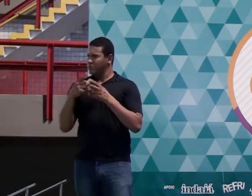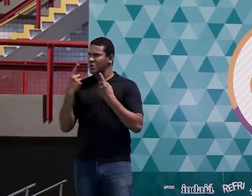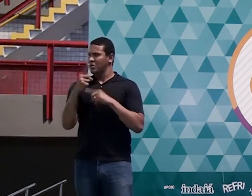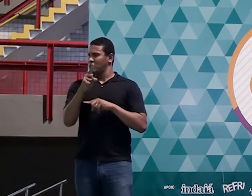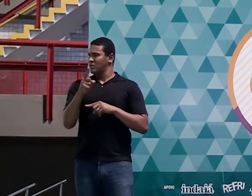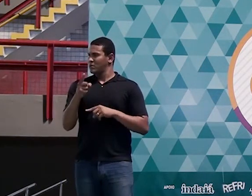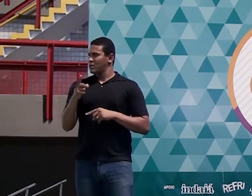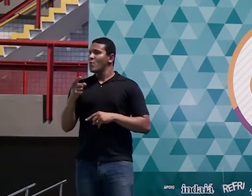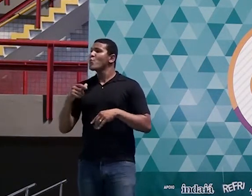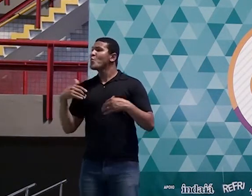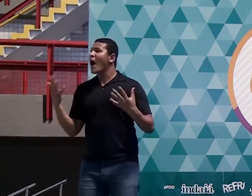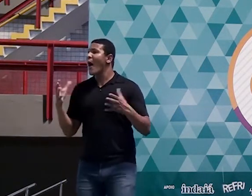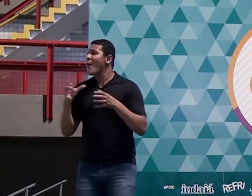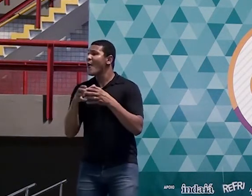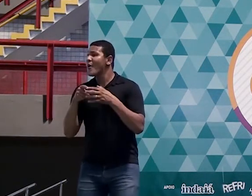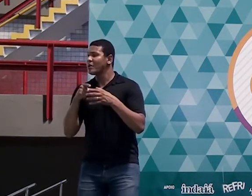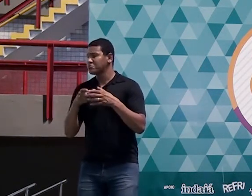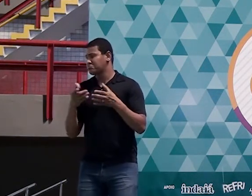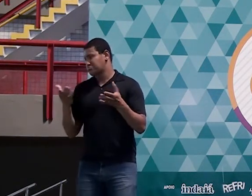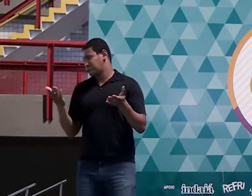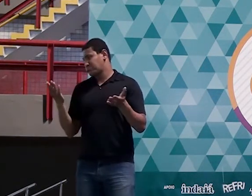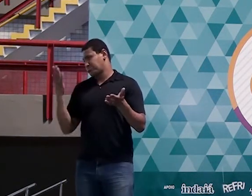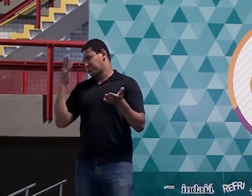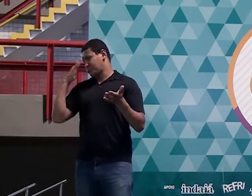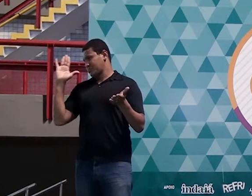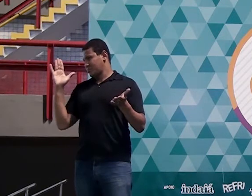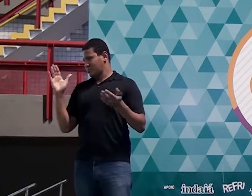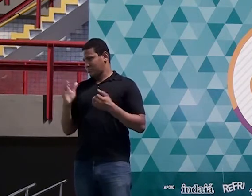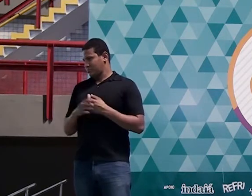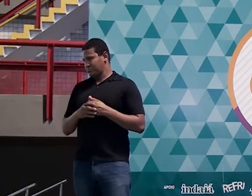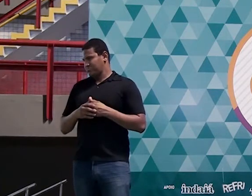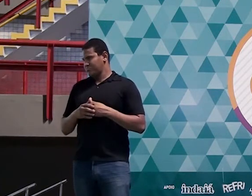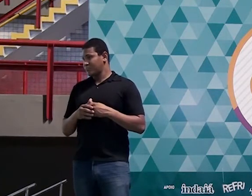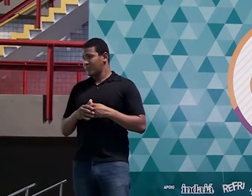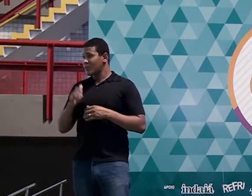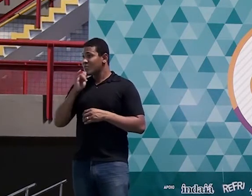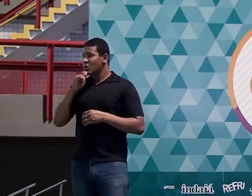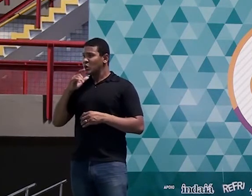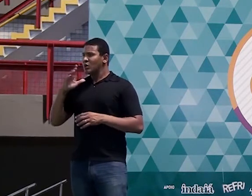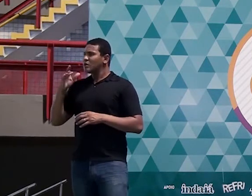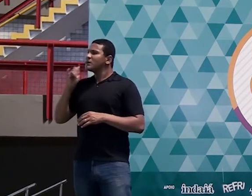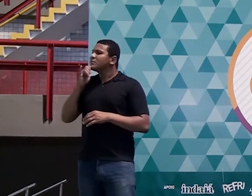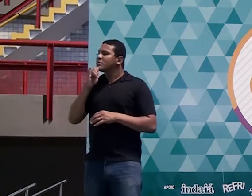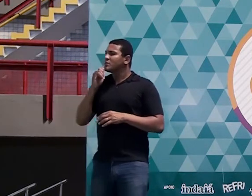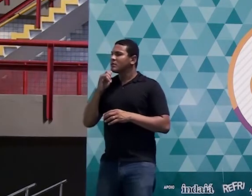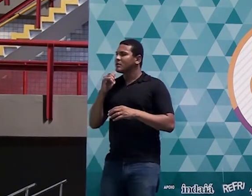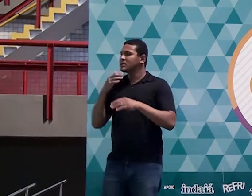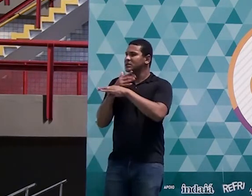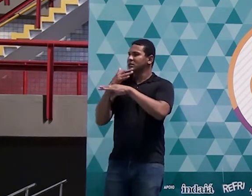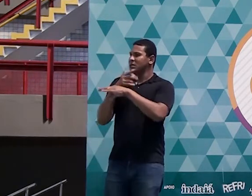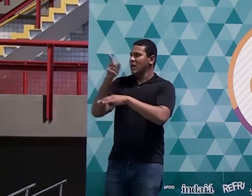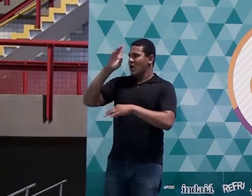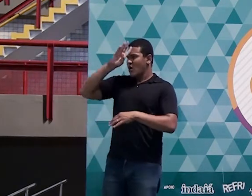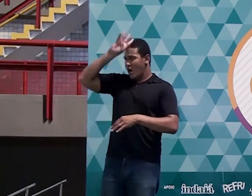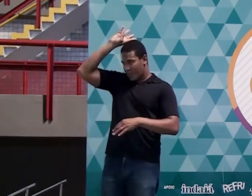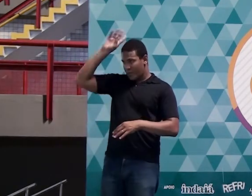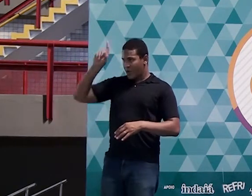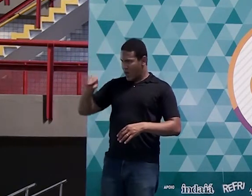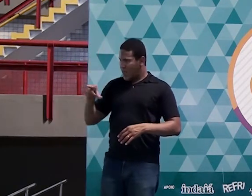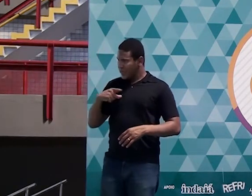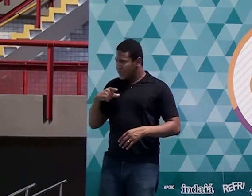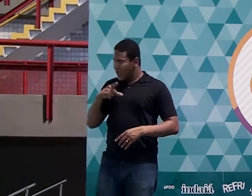todo mundo em Roma obedecia o Império Romano? Não. Que grupo desobedecia? Não